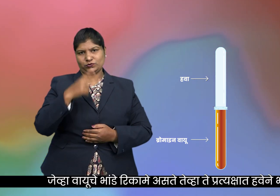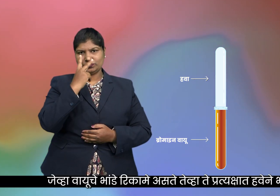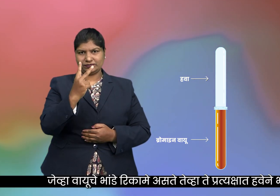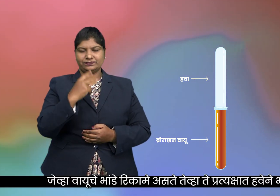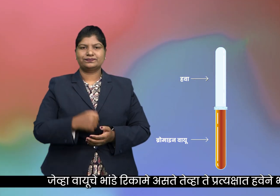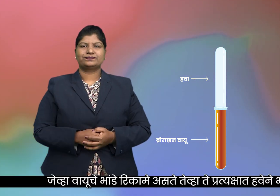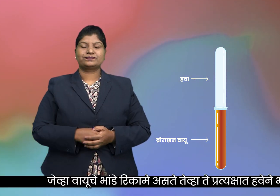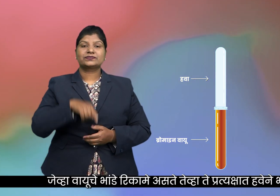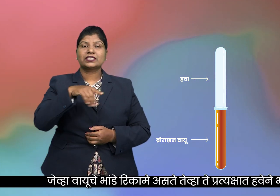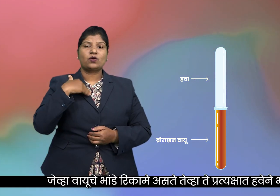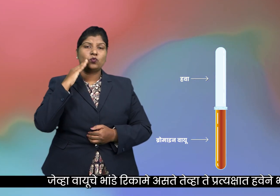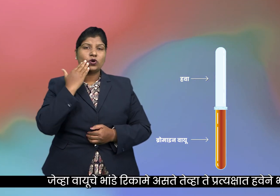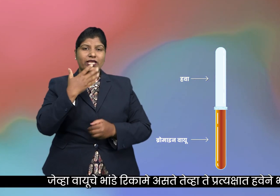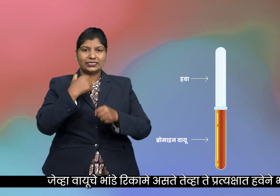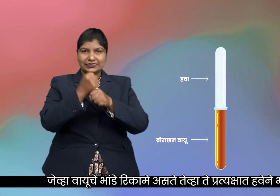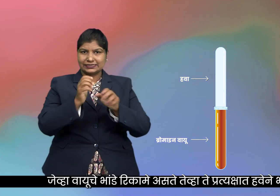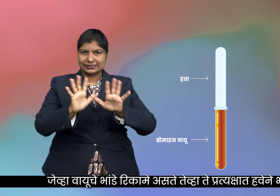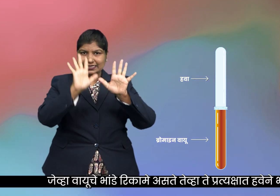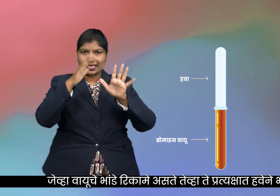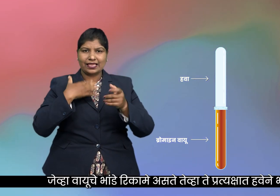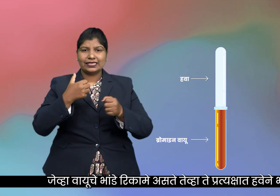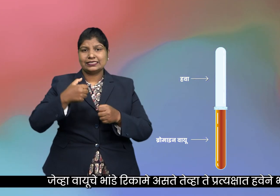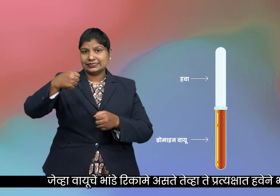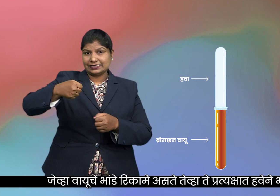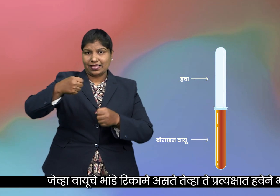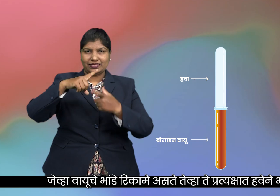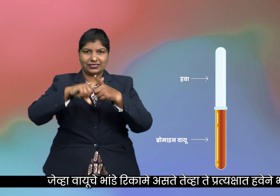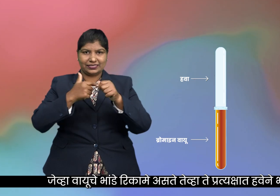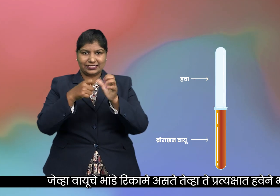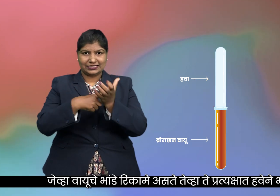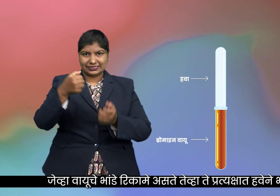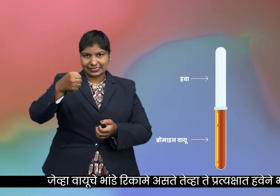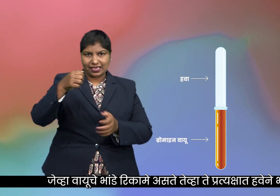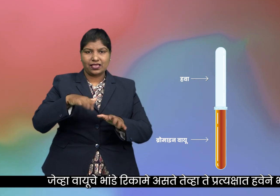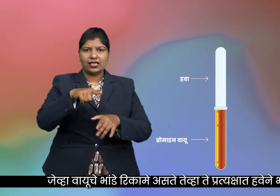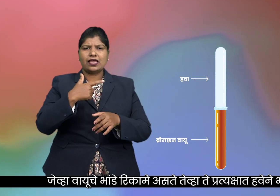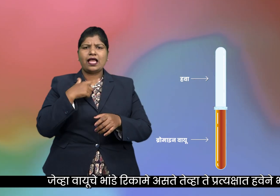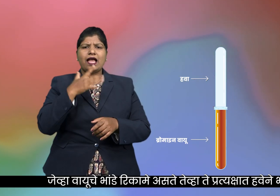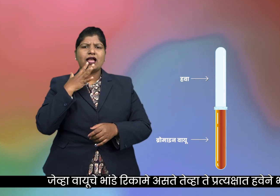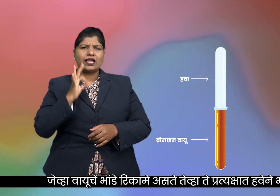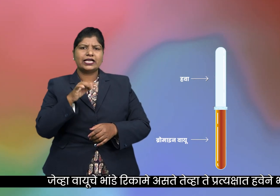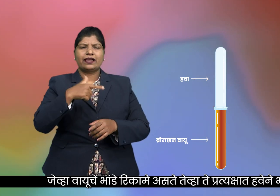जेव्हा वायूचे भांडे रिकामे असते, तेव्हा ते प्रत्यक्षात हवेने भरलेले असते.